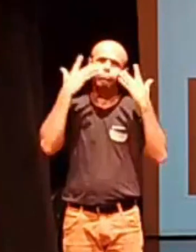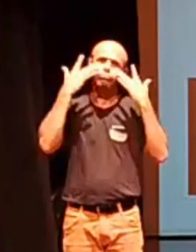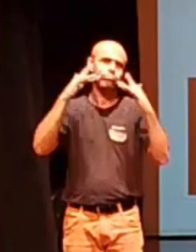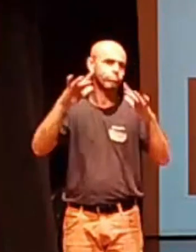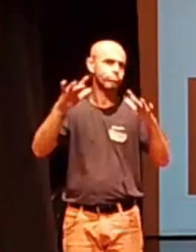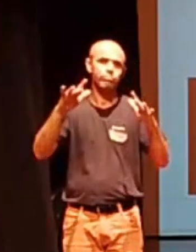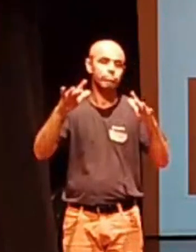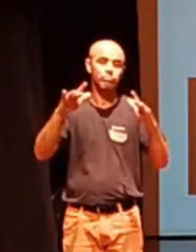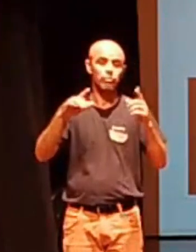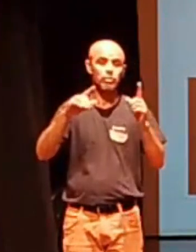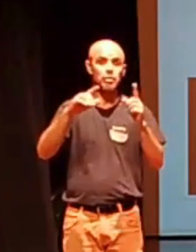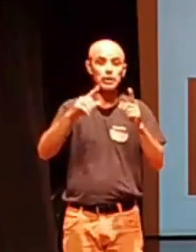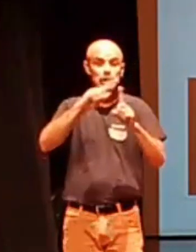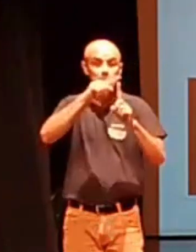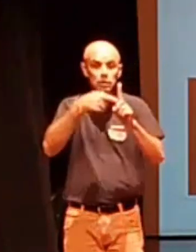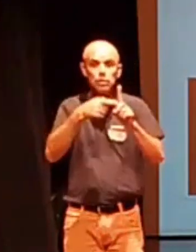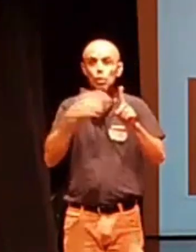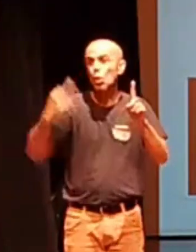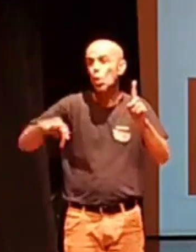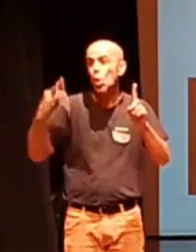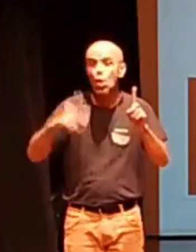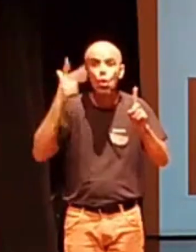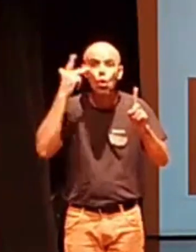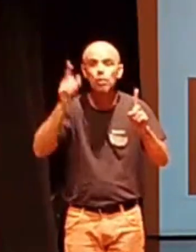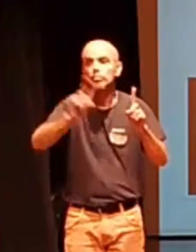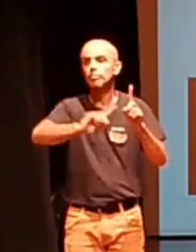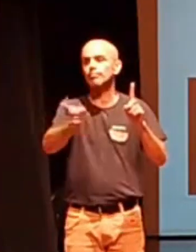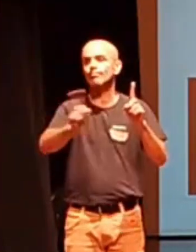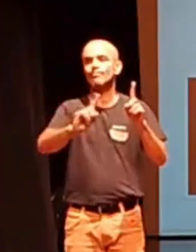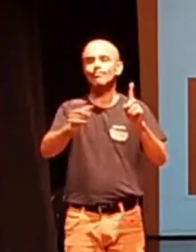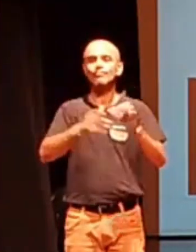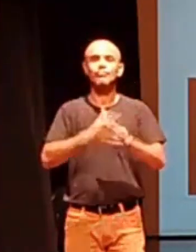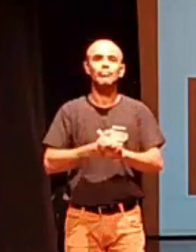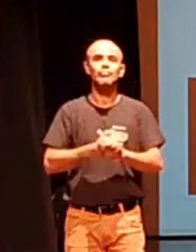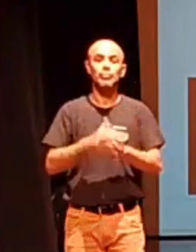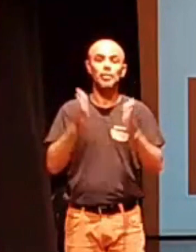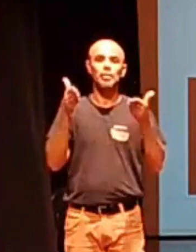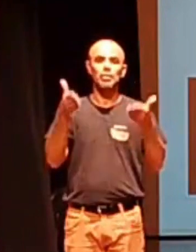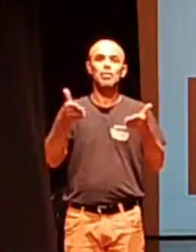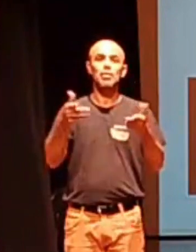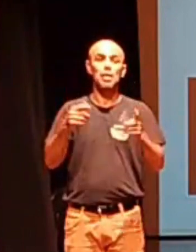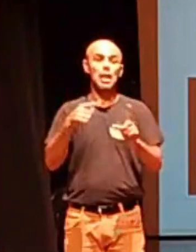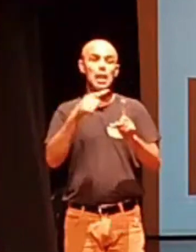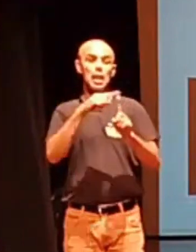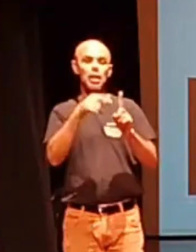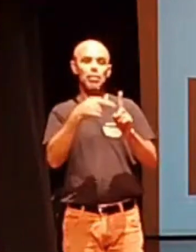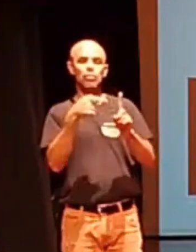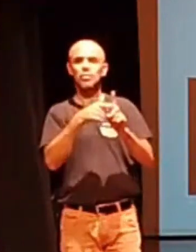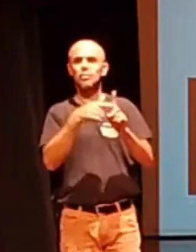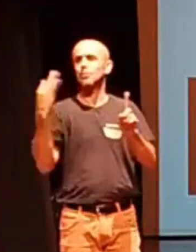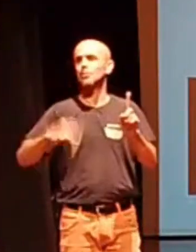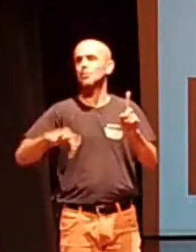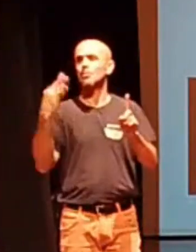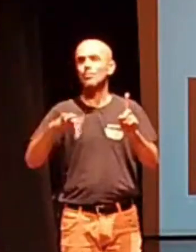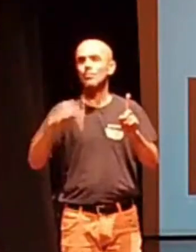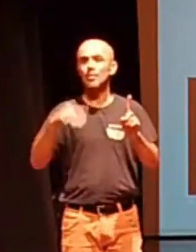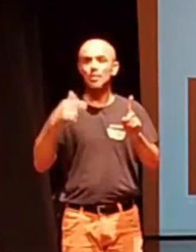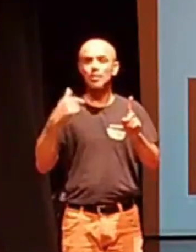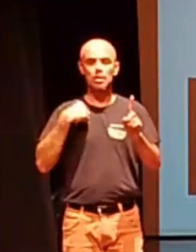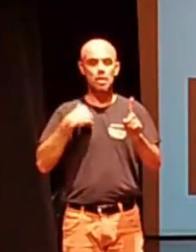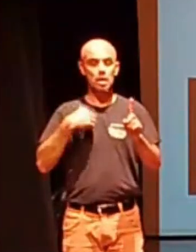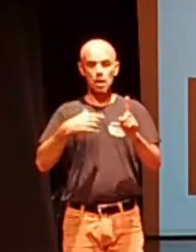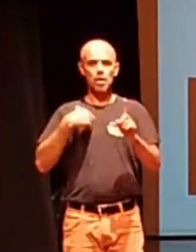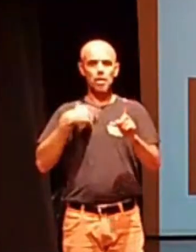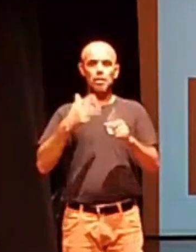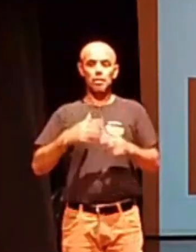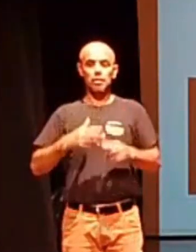sentir dor, e isso é importante, né? Mas essa gestante especificamente, ela tinha muita dor. Como ela estava grávida, ela não queria fazer raio-x, por